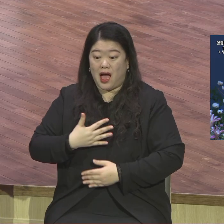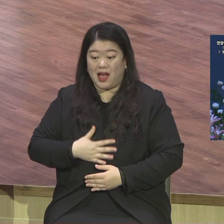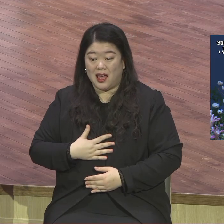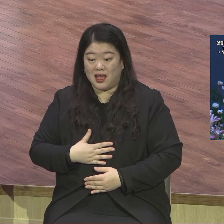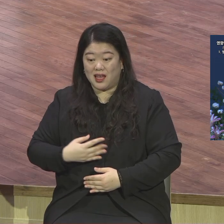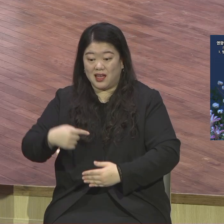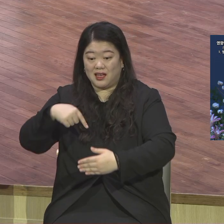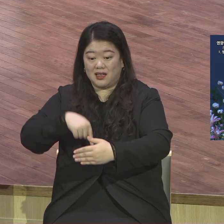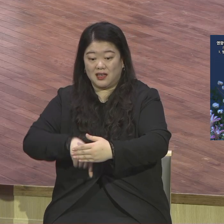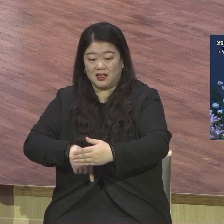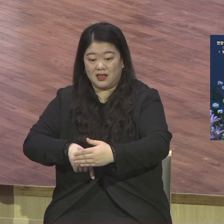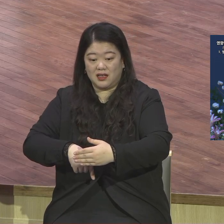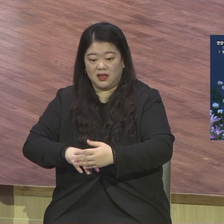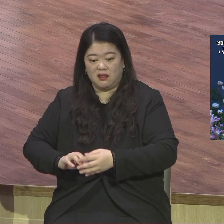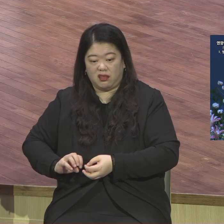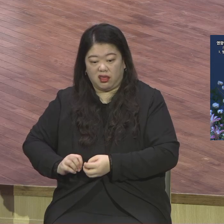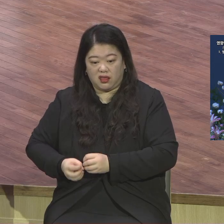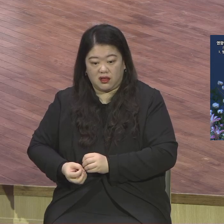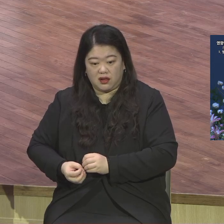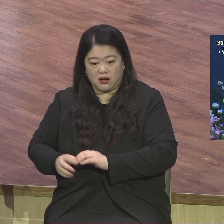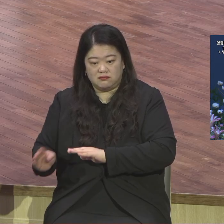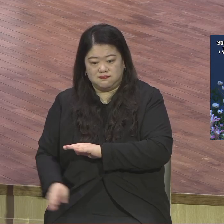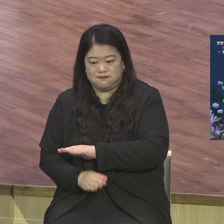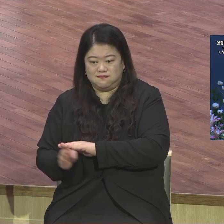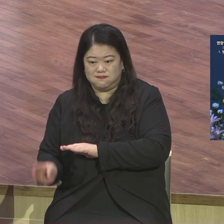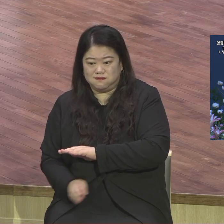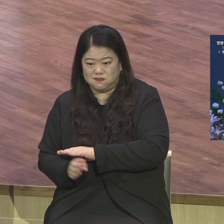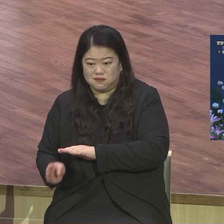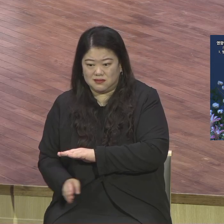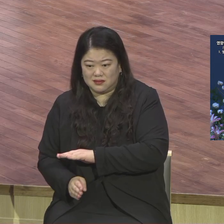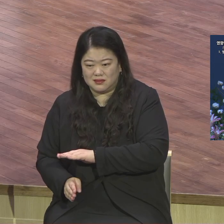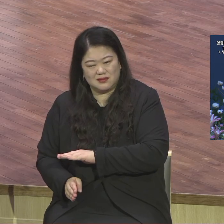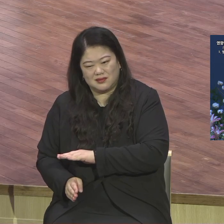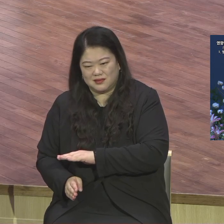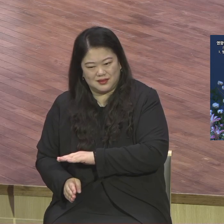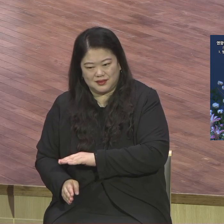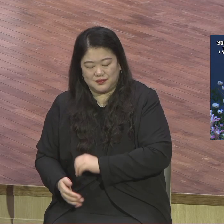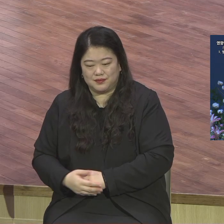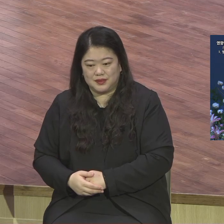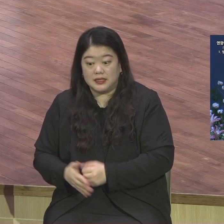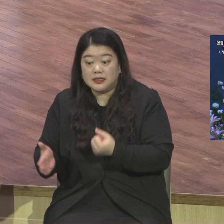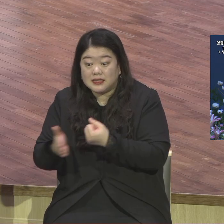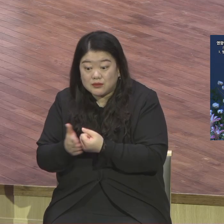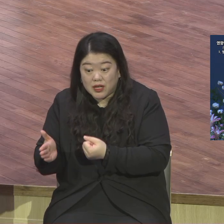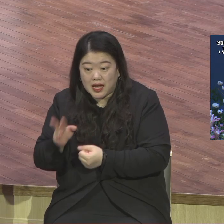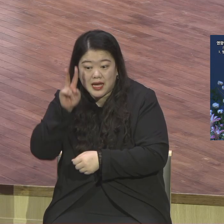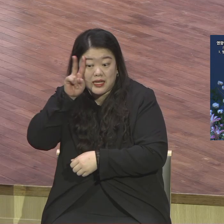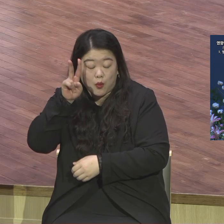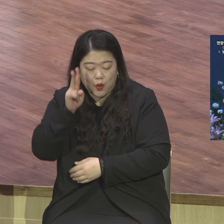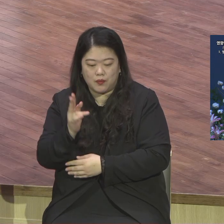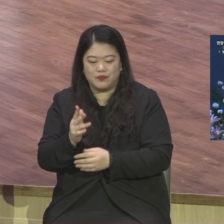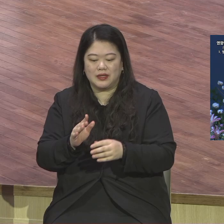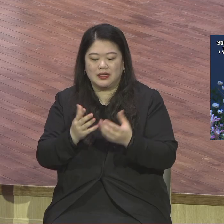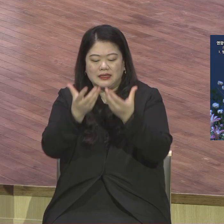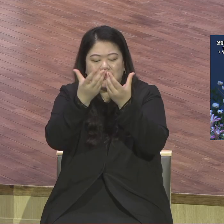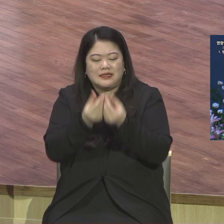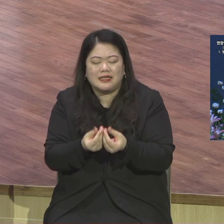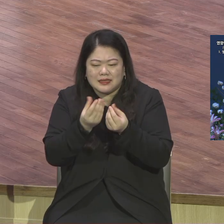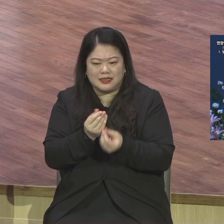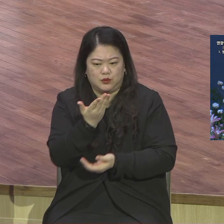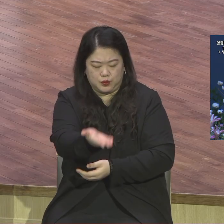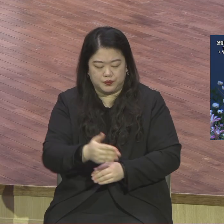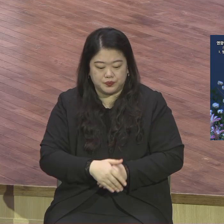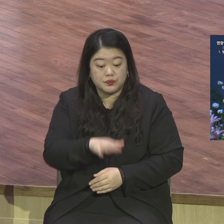똑같은 사람들이다. 그러면서 유대인들이 가장 잘 아는 두 사람을 예를 듭니다. 아브라함과 라합.